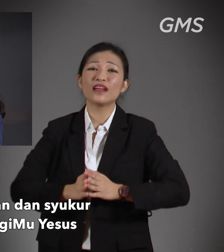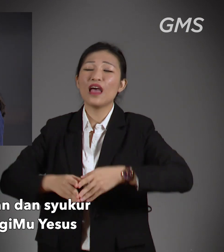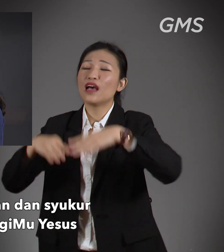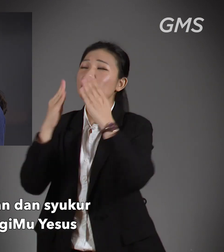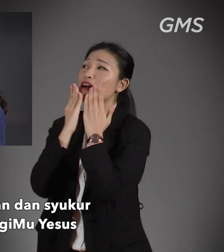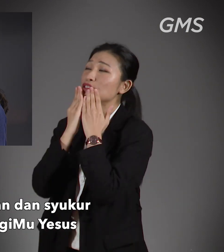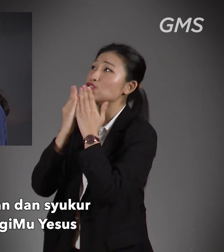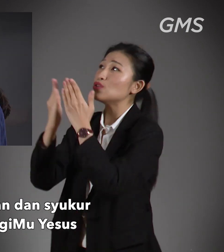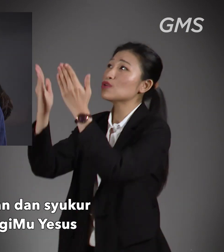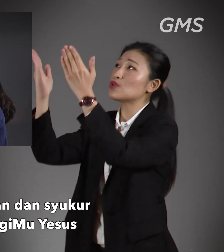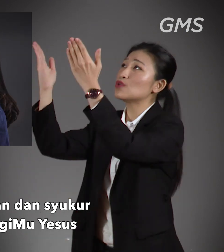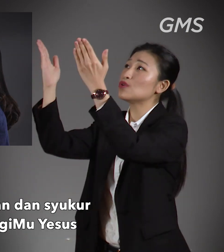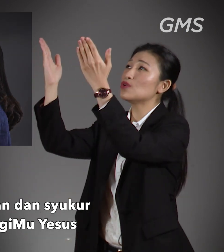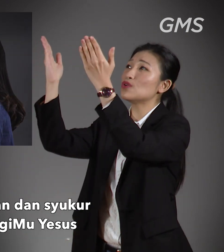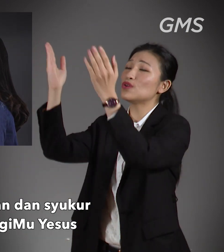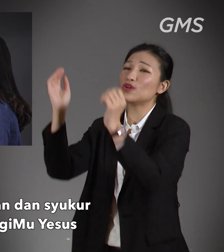pujian dan